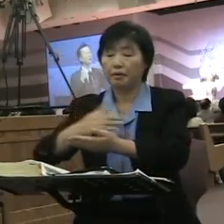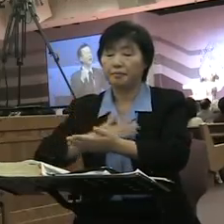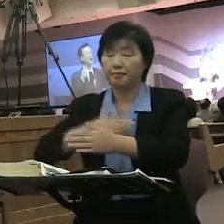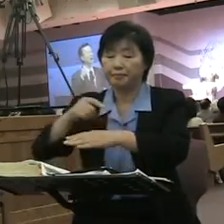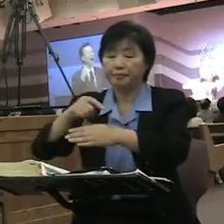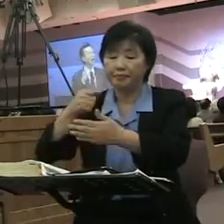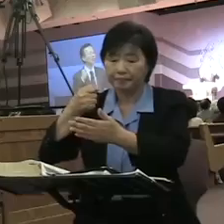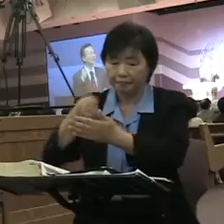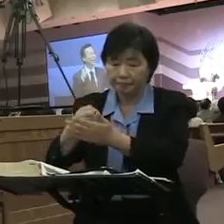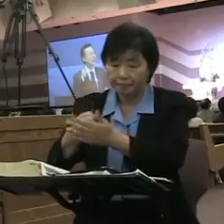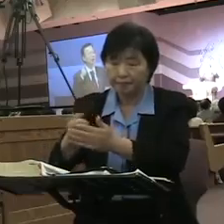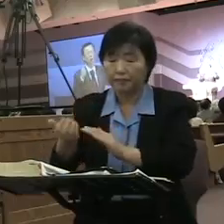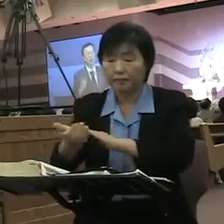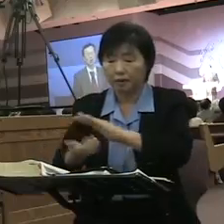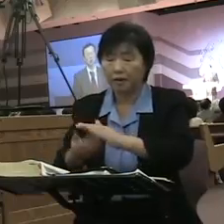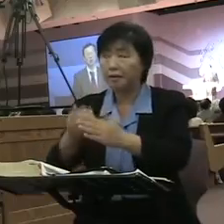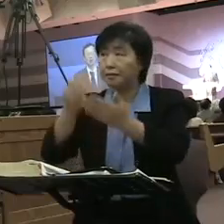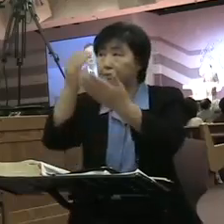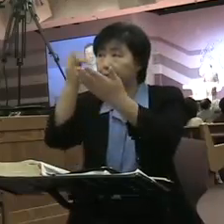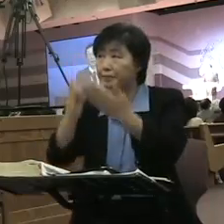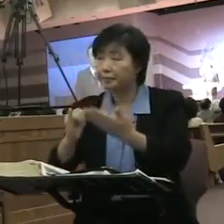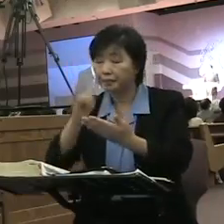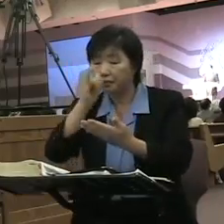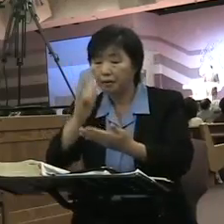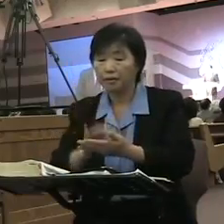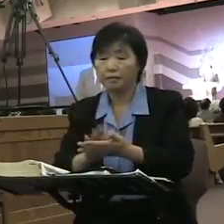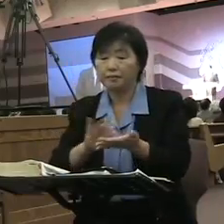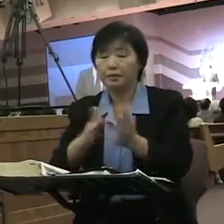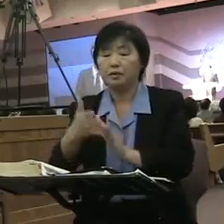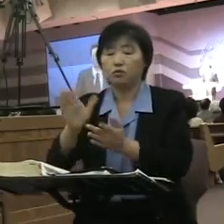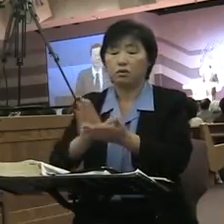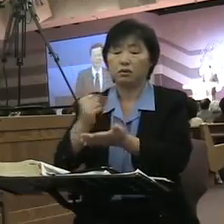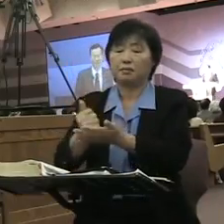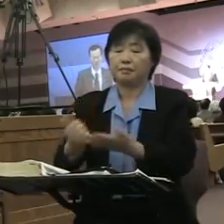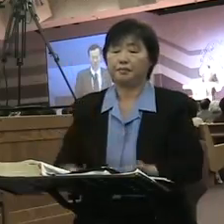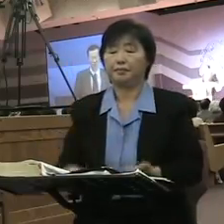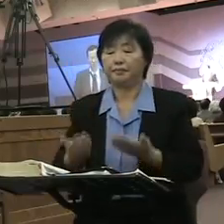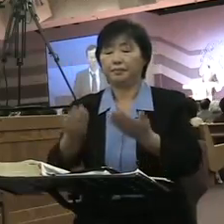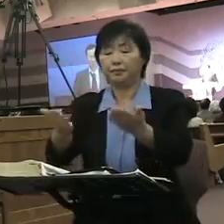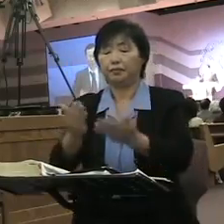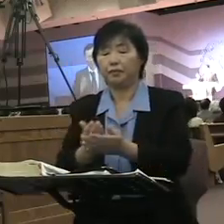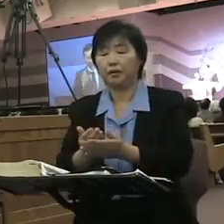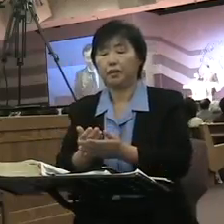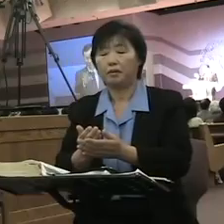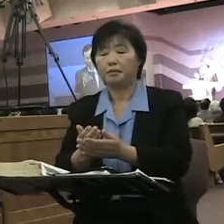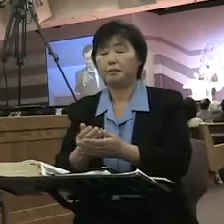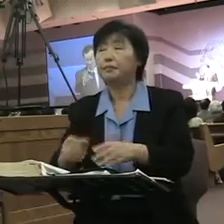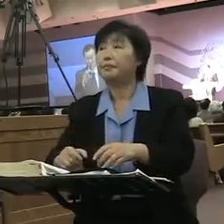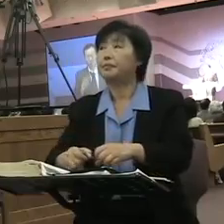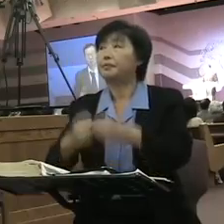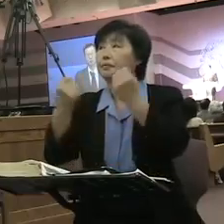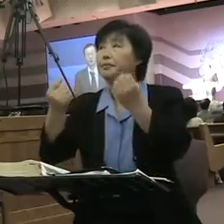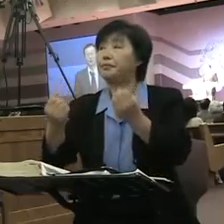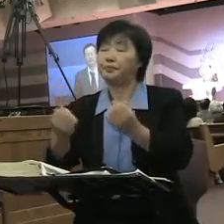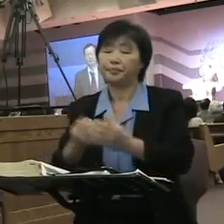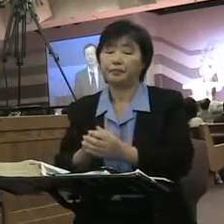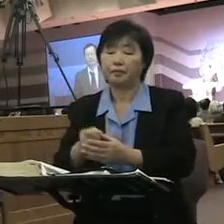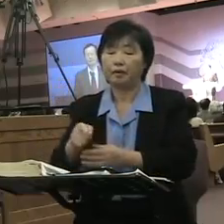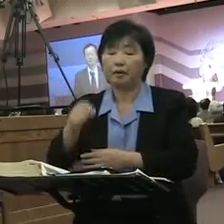그 독생자 아들 예수 그리스도를 바치려는 그 사건을 여기에서 말씀해 주시는